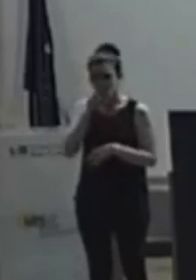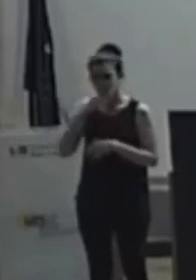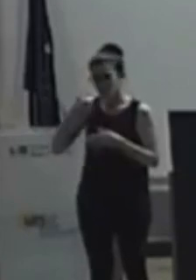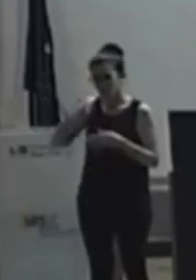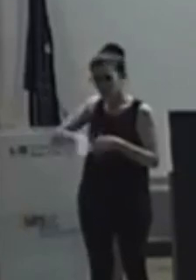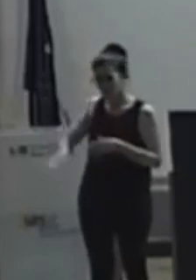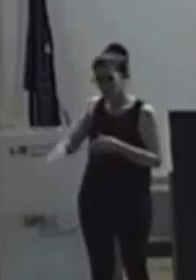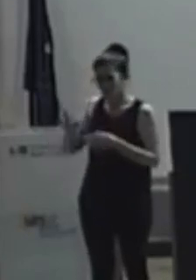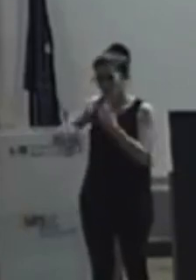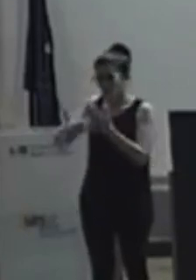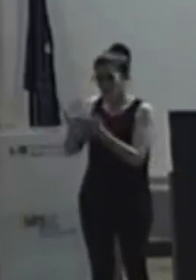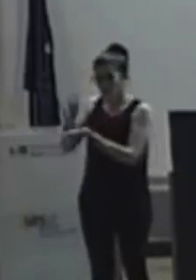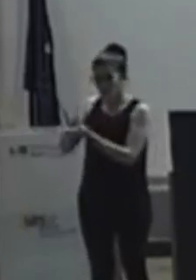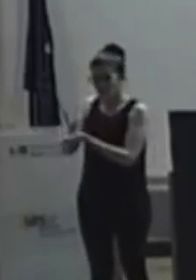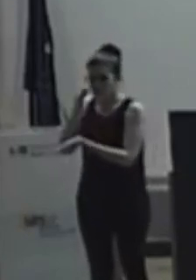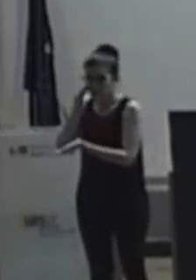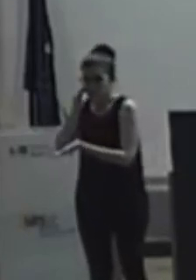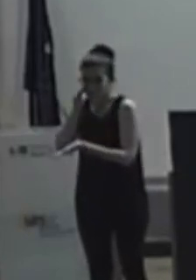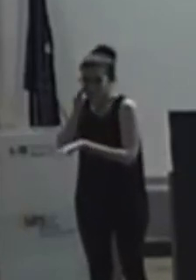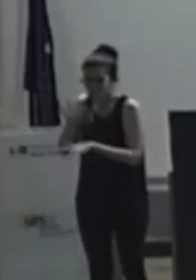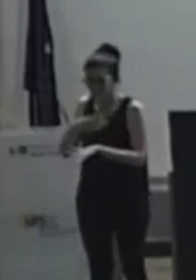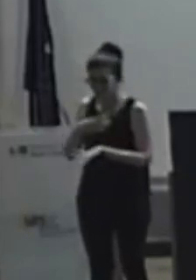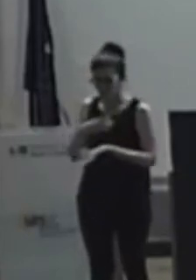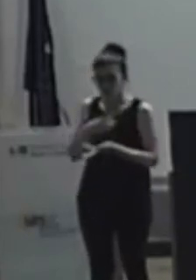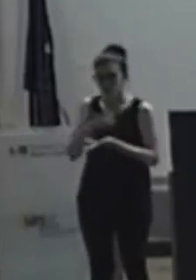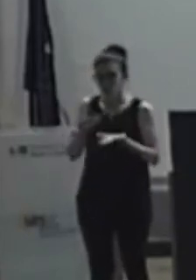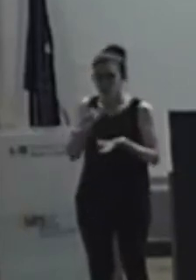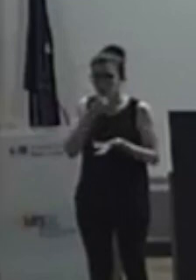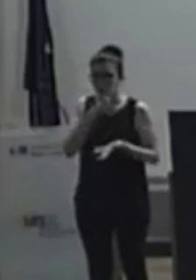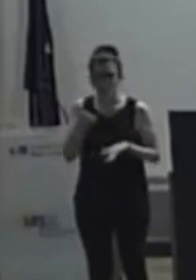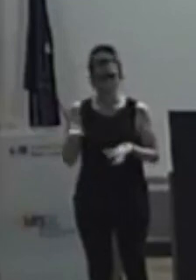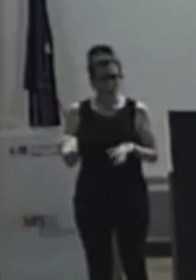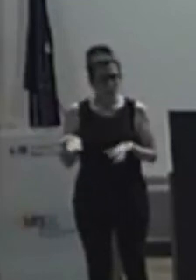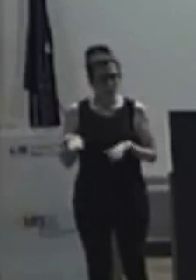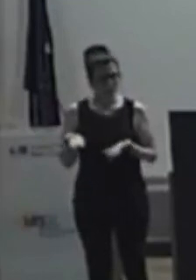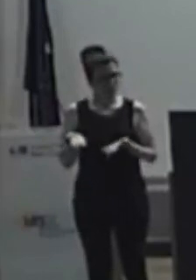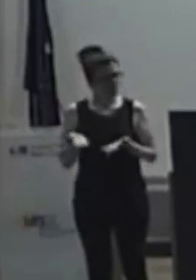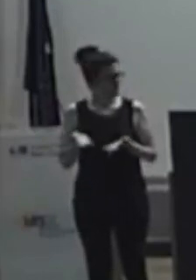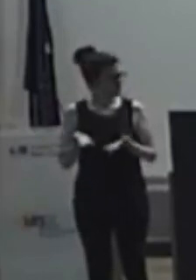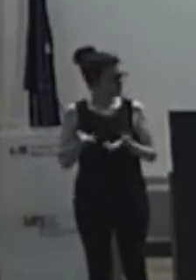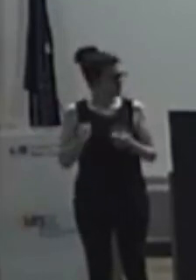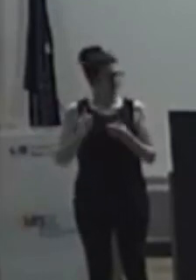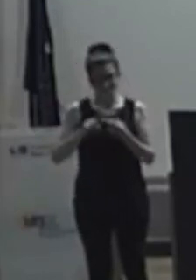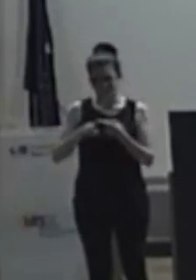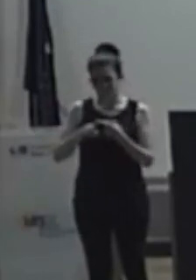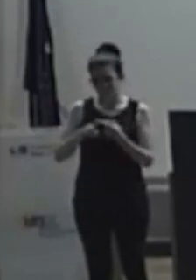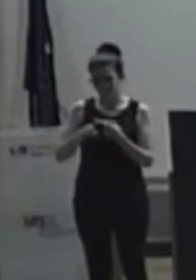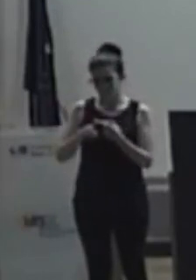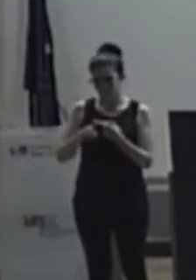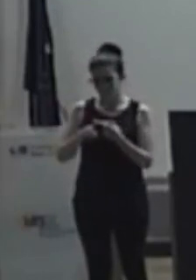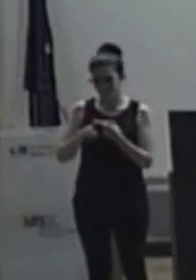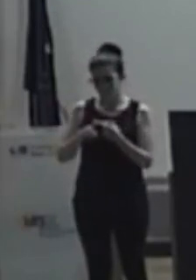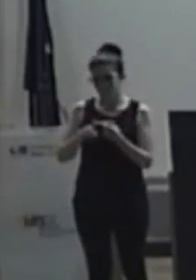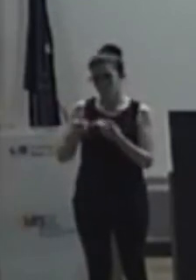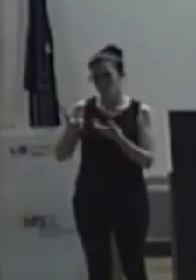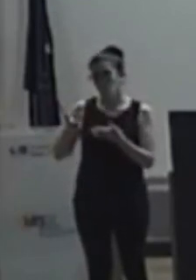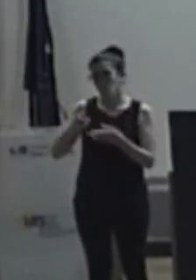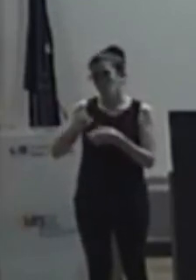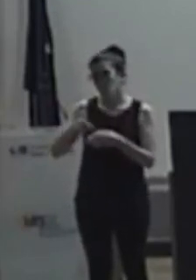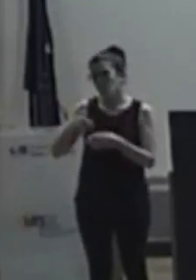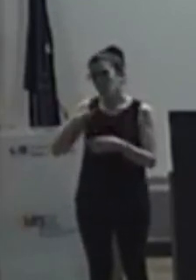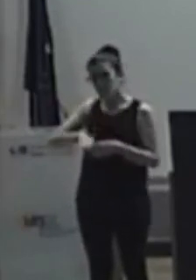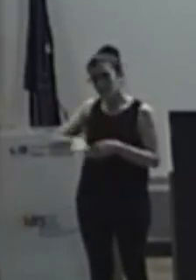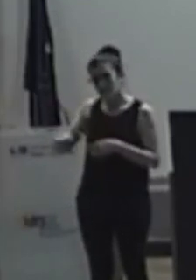ponérselo. Bueno, quizá a lo mejor entonces esa es una cuestión, ¿no? Compartir con el niño,